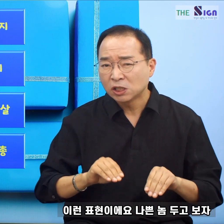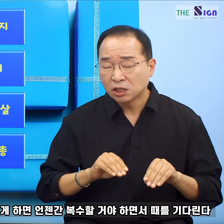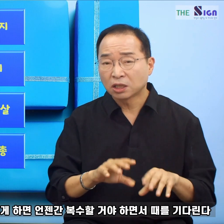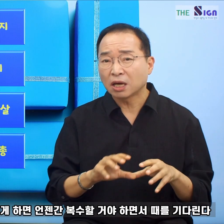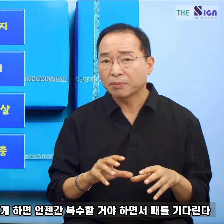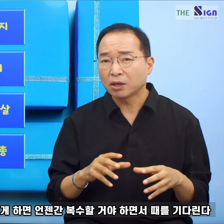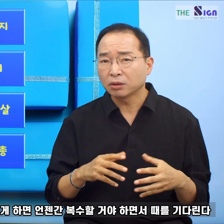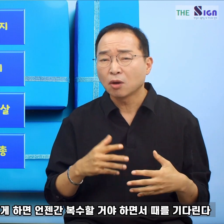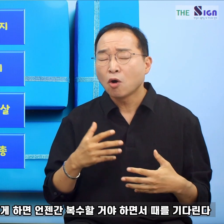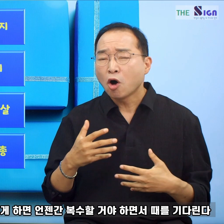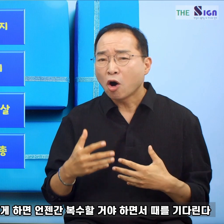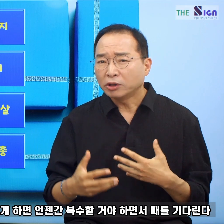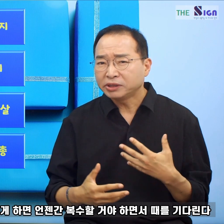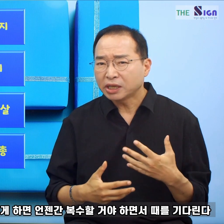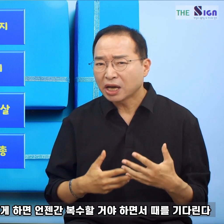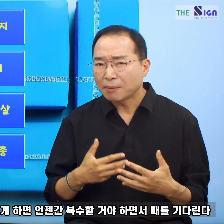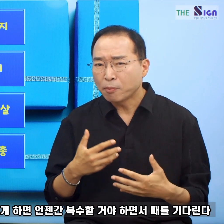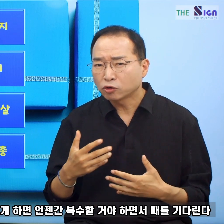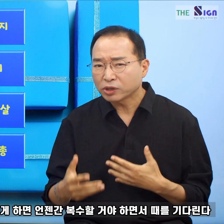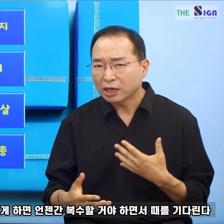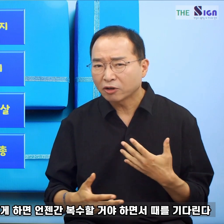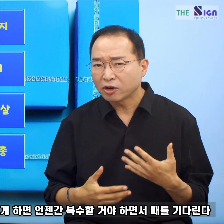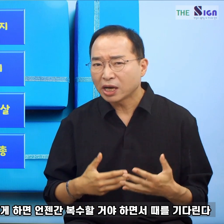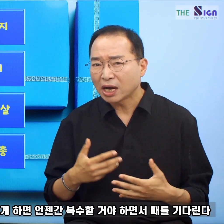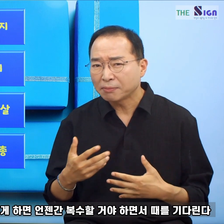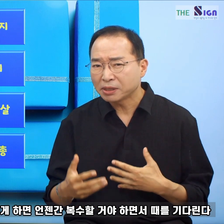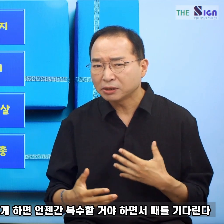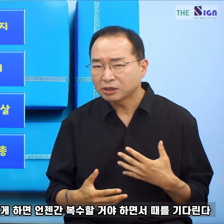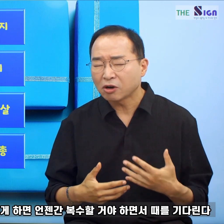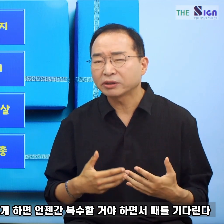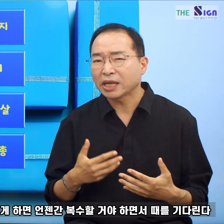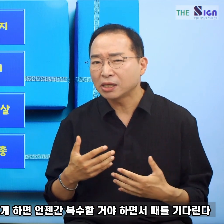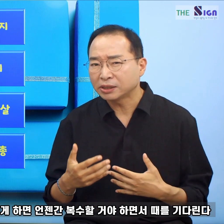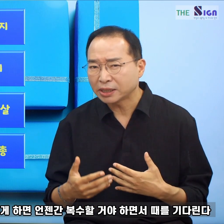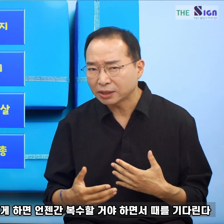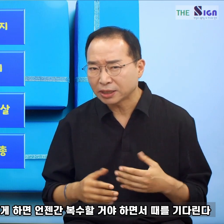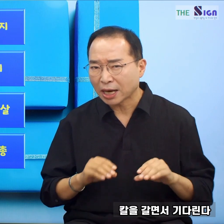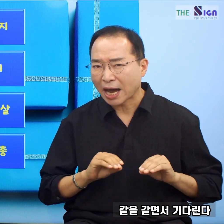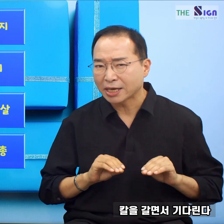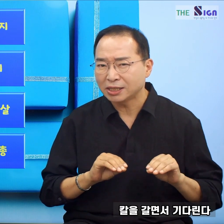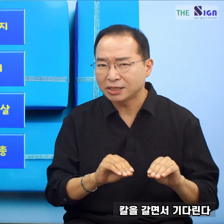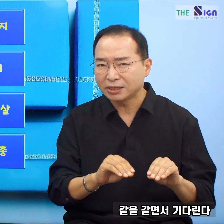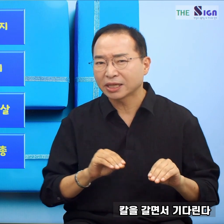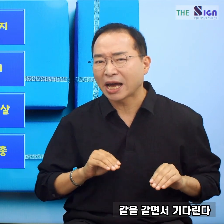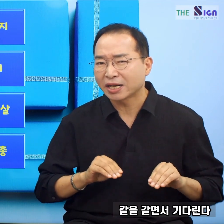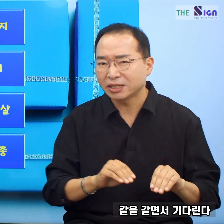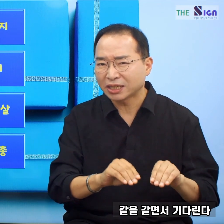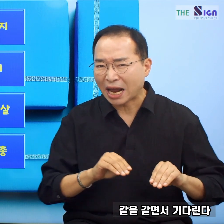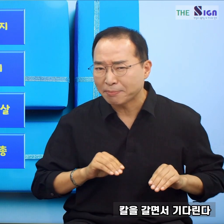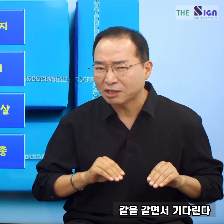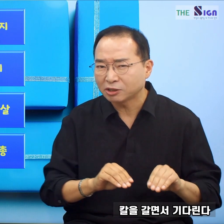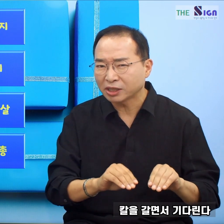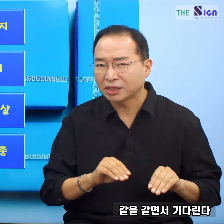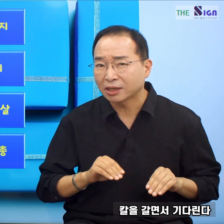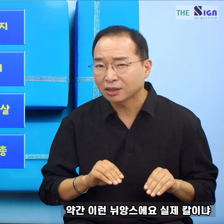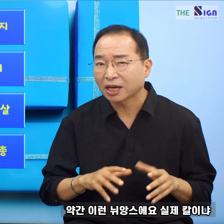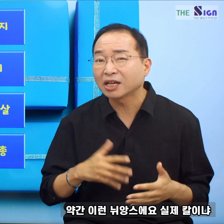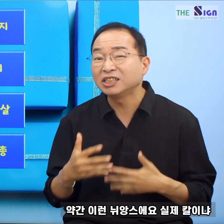이렇게 하면 언젠간 복수할 거야 하면서 때를 기다린다. 칼을 갈면서 기다린다. 약간